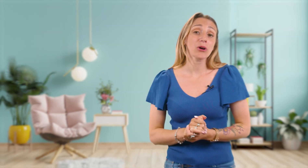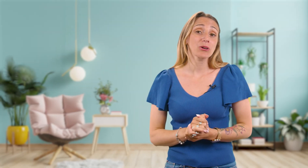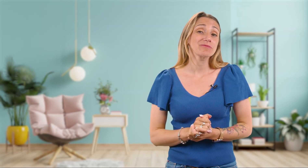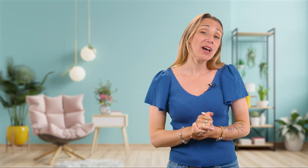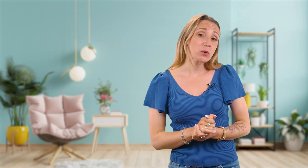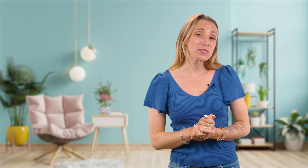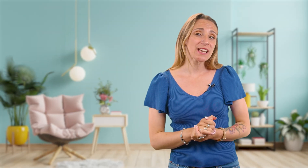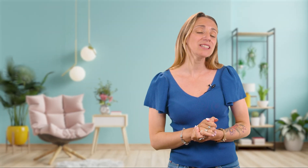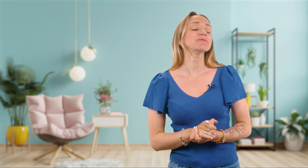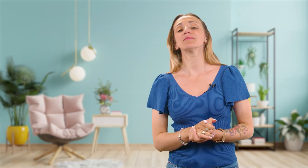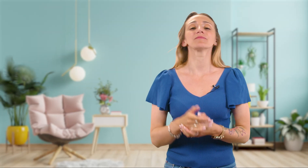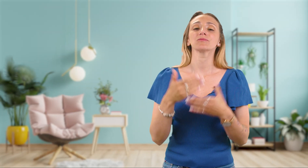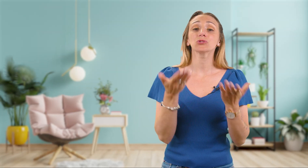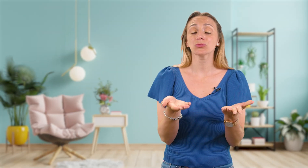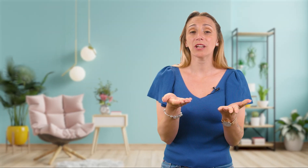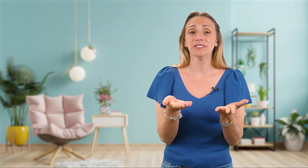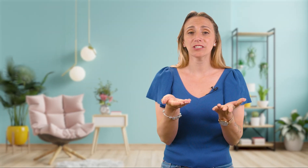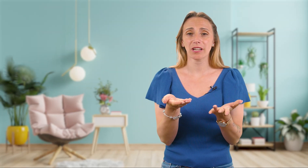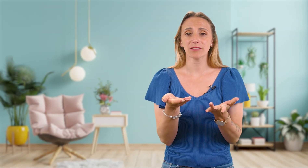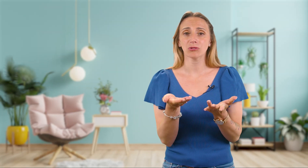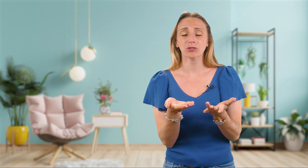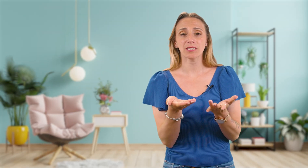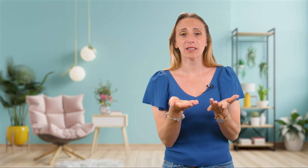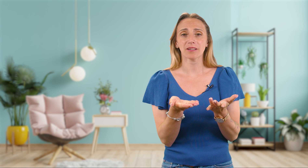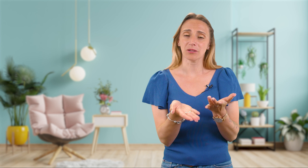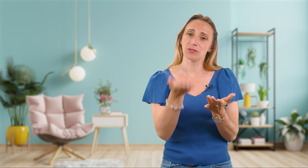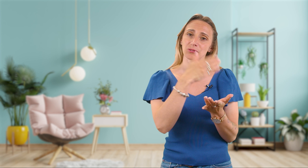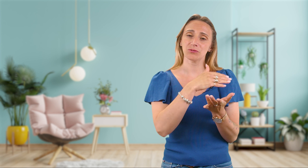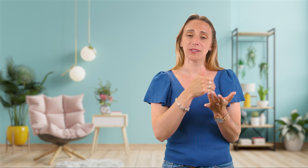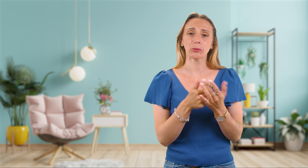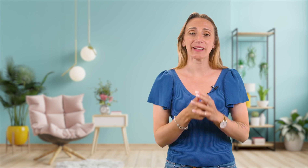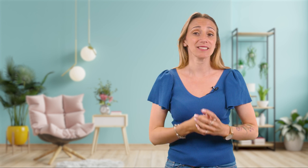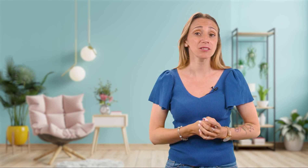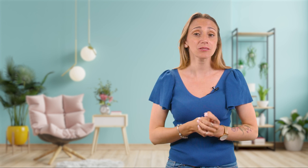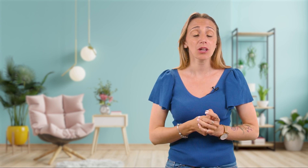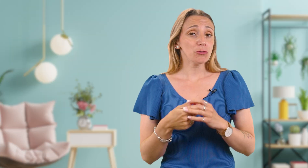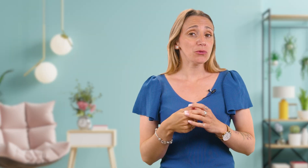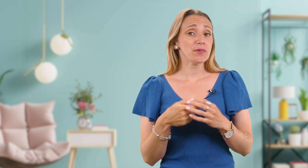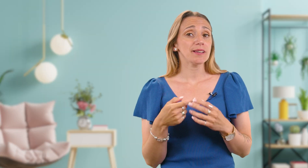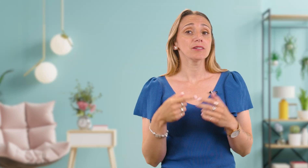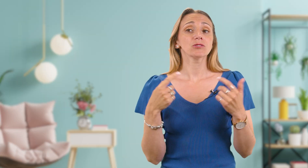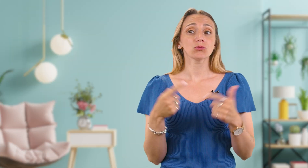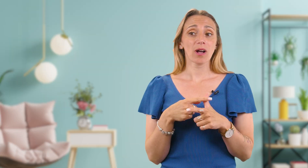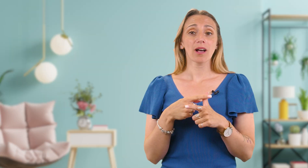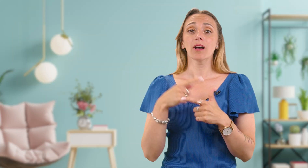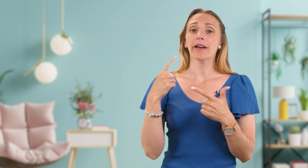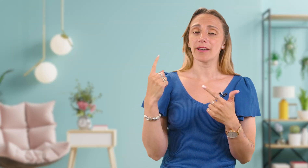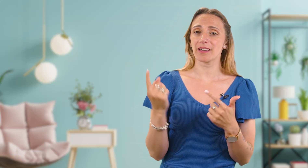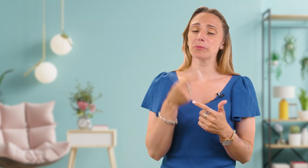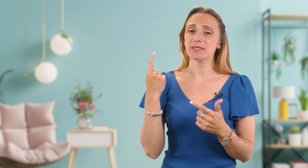Alors, un conseil, je vous l'avais déjà donné dans une vidéo précédente. Vous pouvez soit répéter